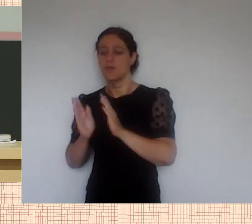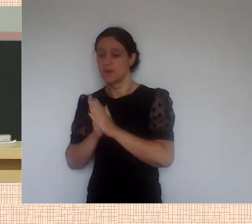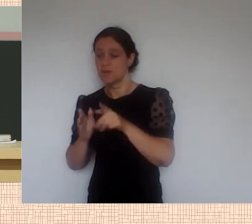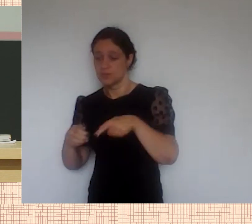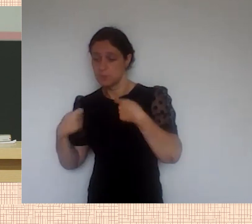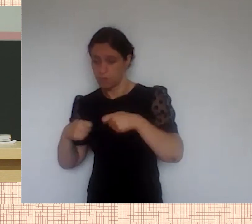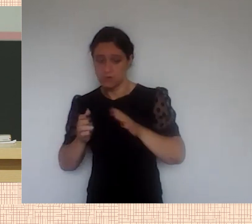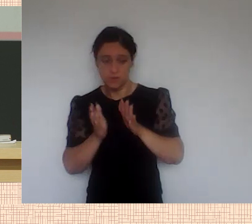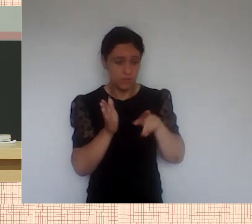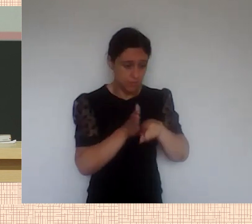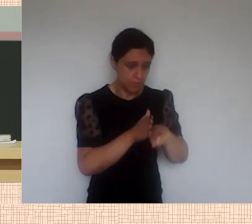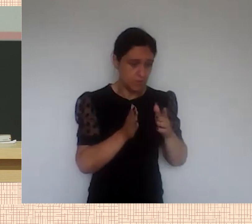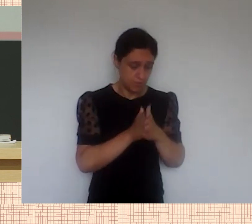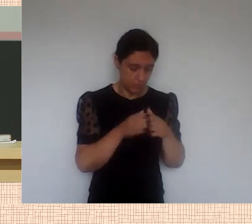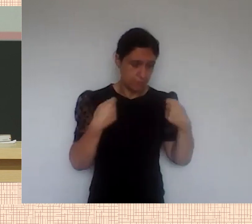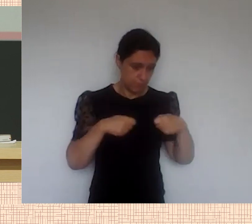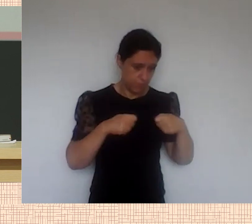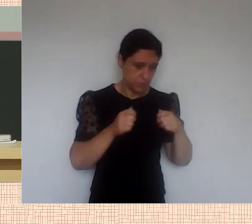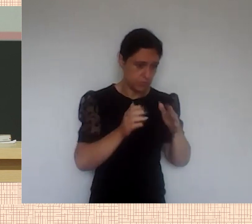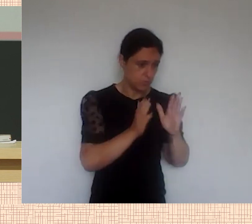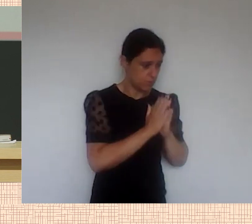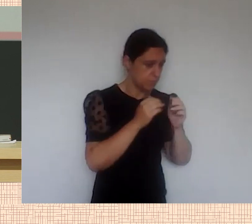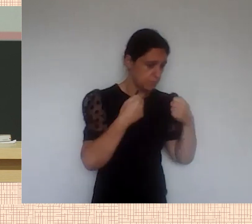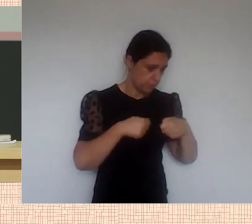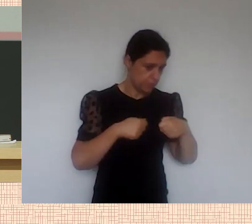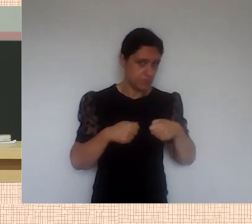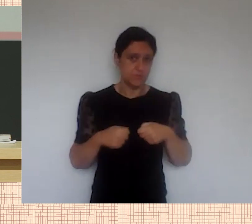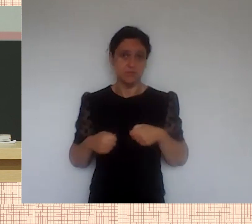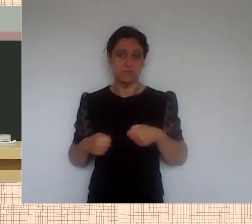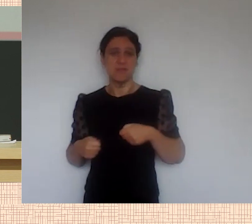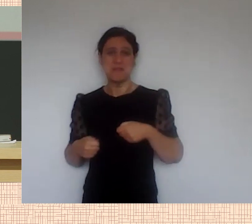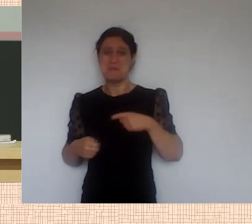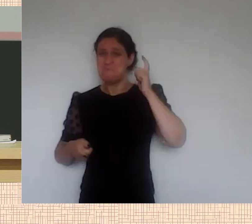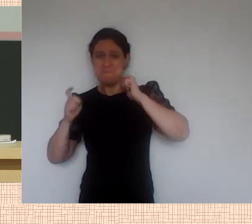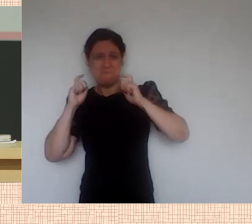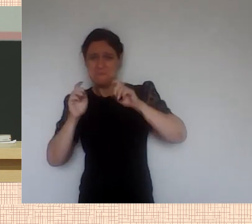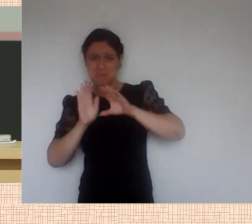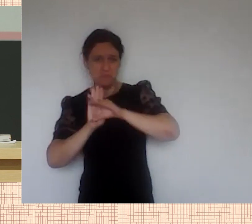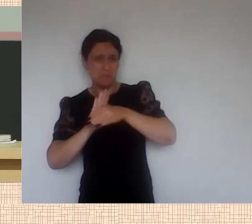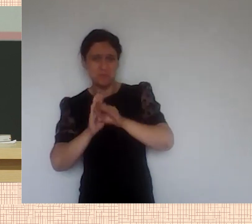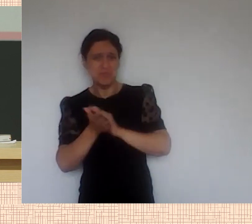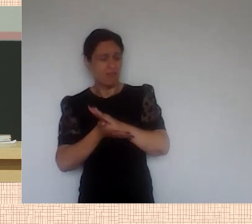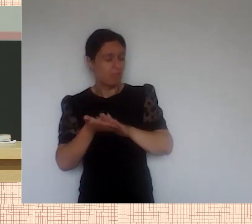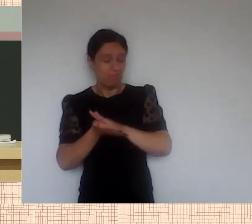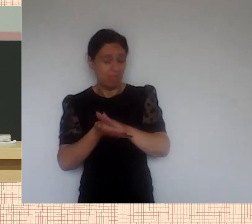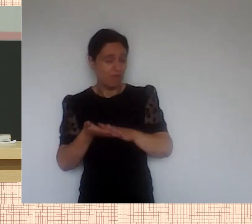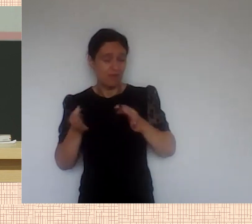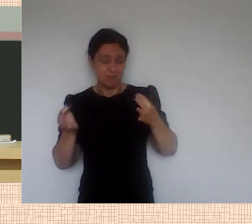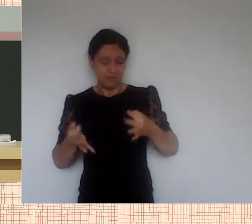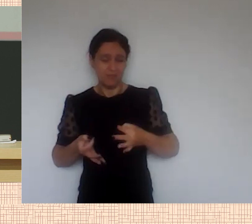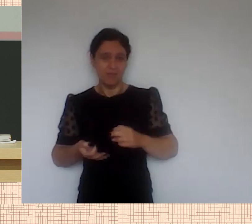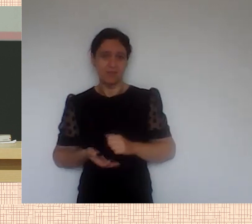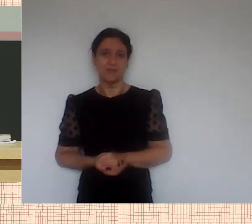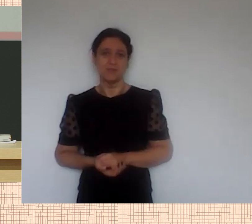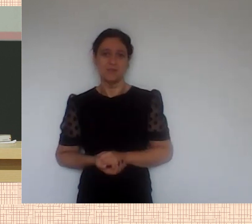Não tem frio na barriga, não tem conceito. Não é isso? Você que tem que pedir para parar, porque não param.